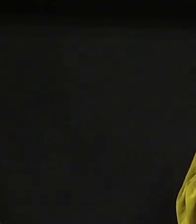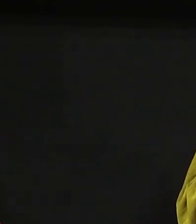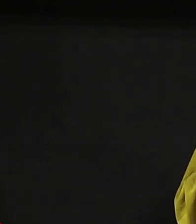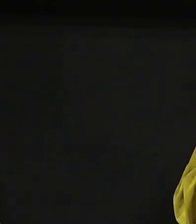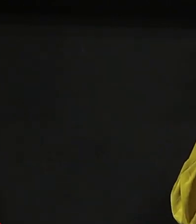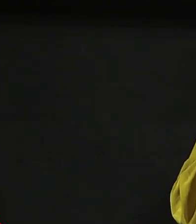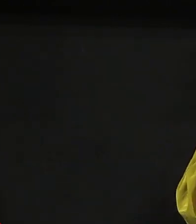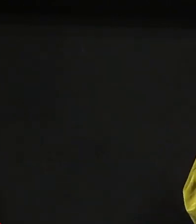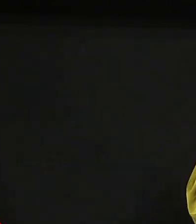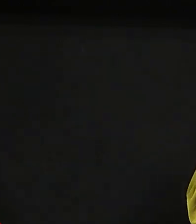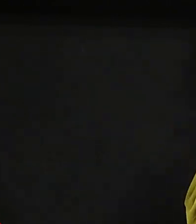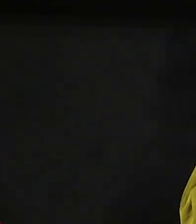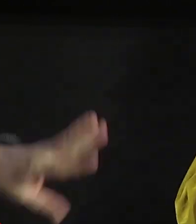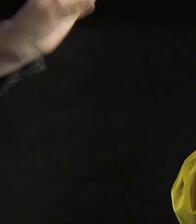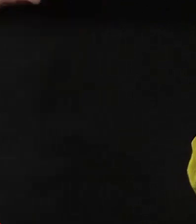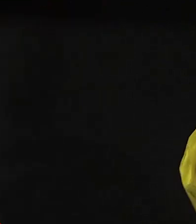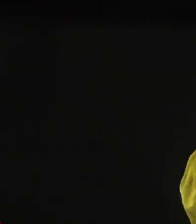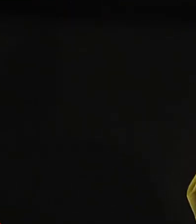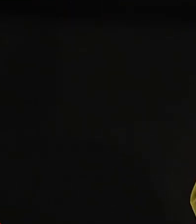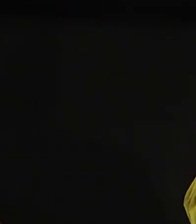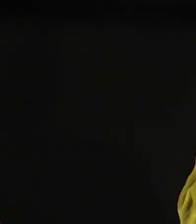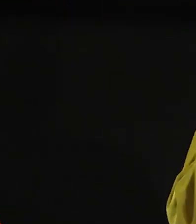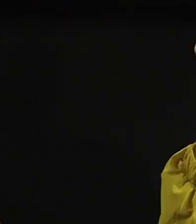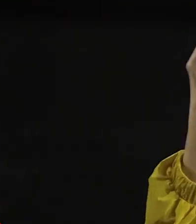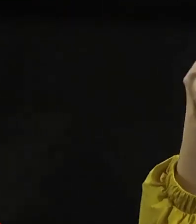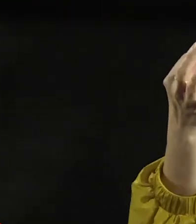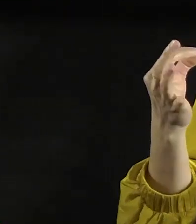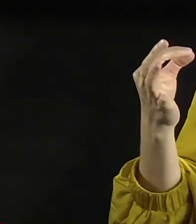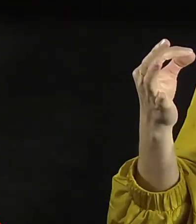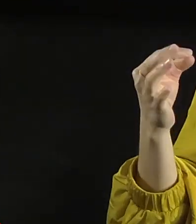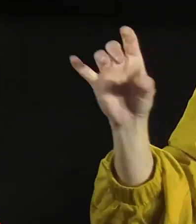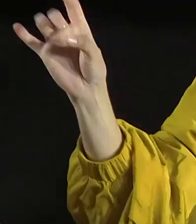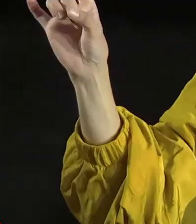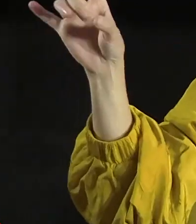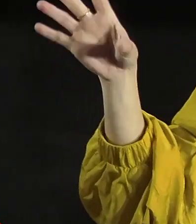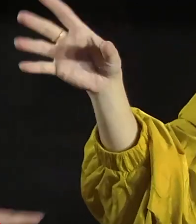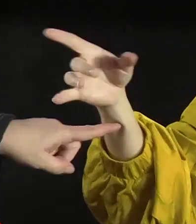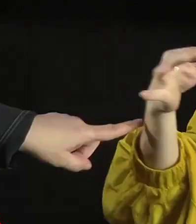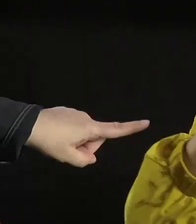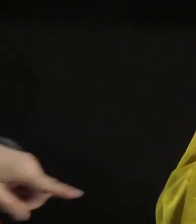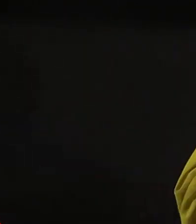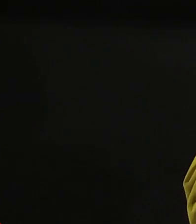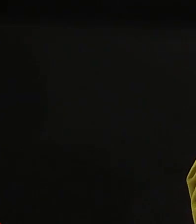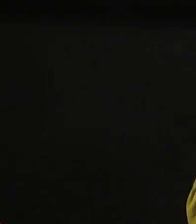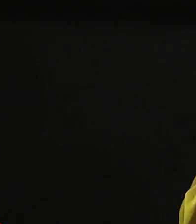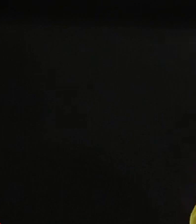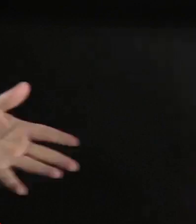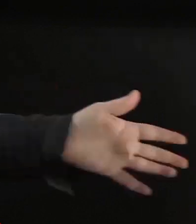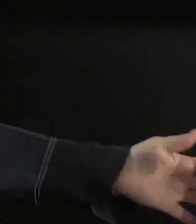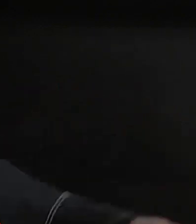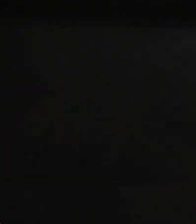lengua de signos y me encantaba emoción la emoción está muy bien aquí todos hablando